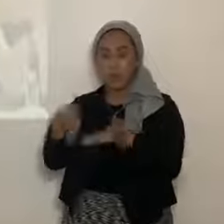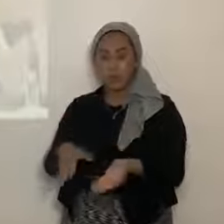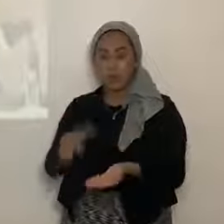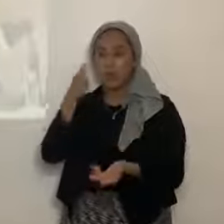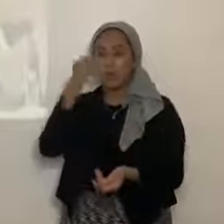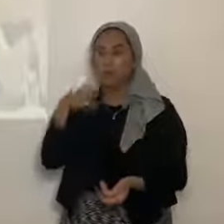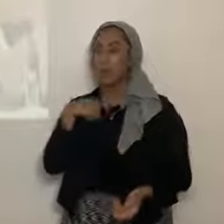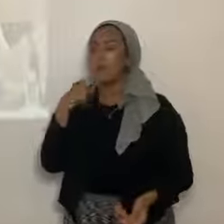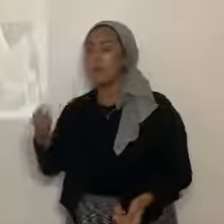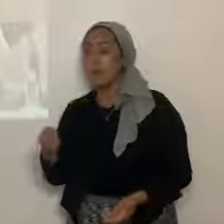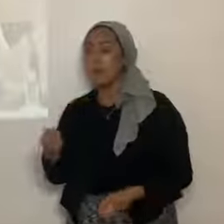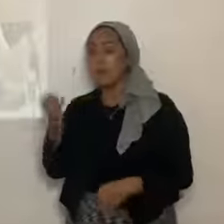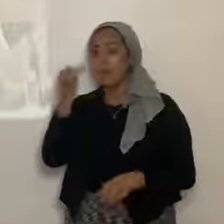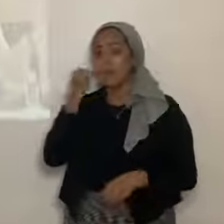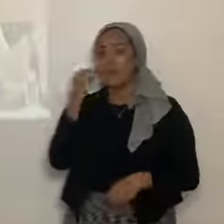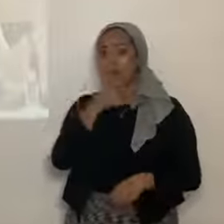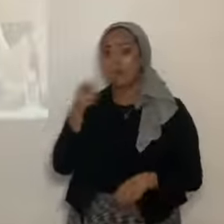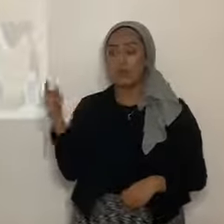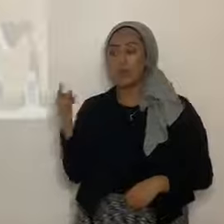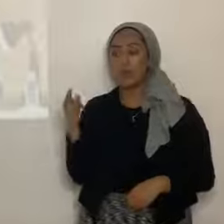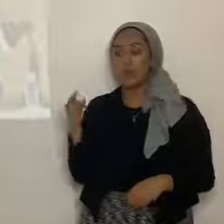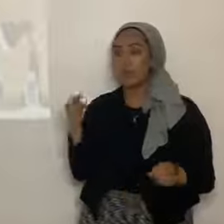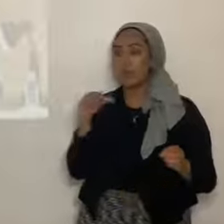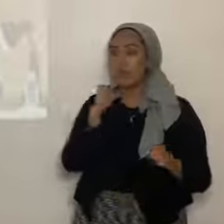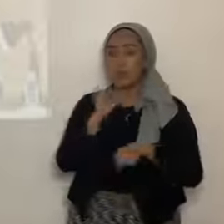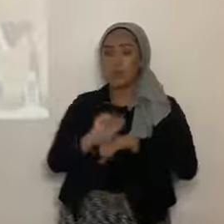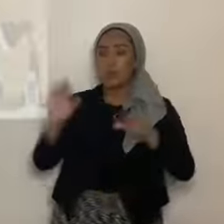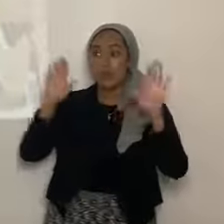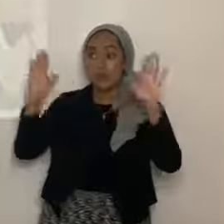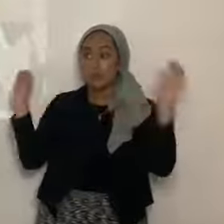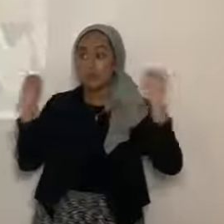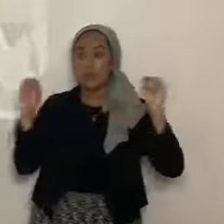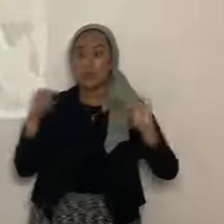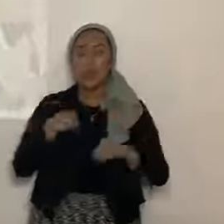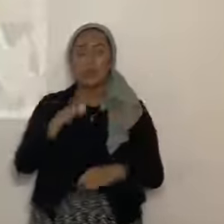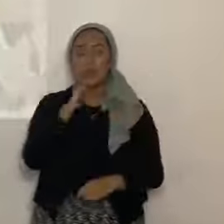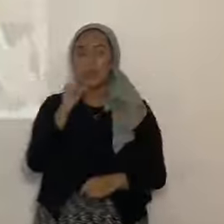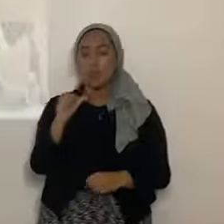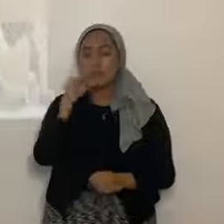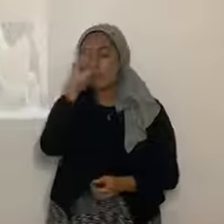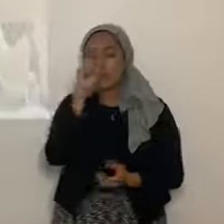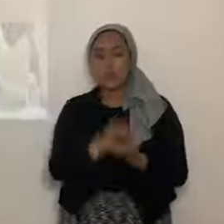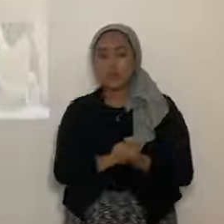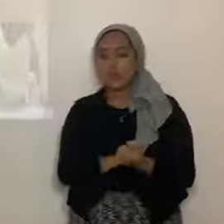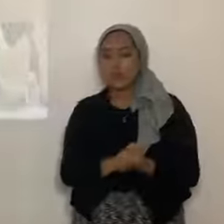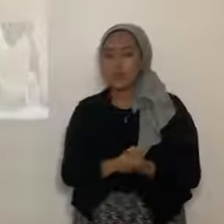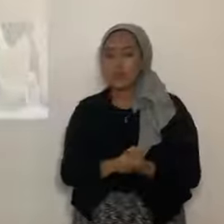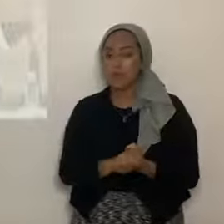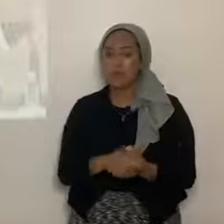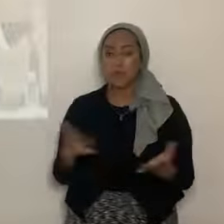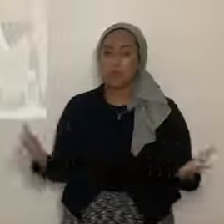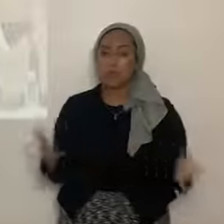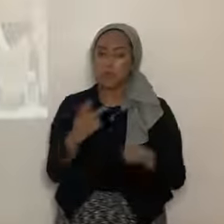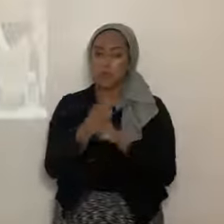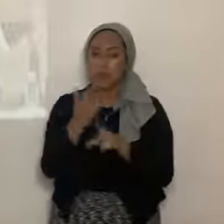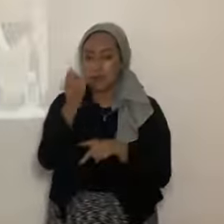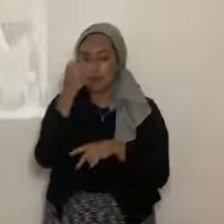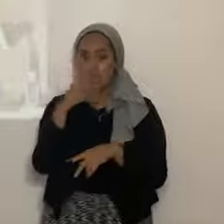dijo: si no viereis señales y prodigios, no creeréis. ¿Qué no nos diga eso el Eterno? Porque